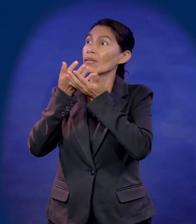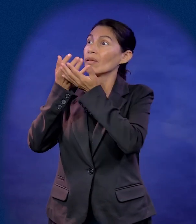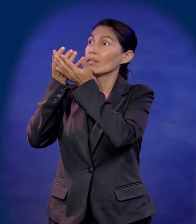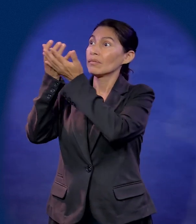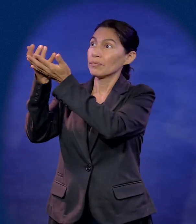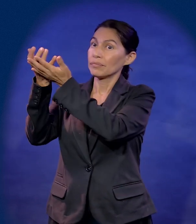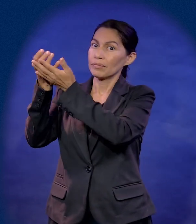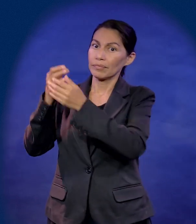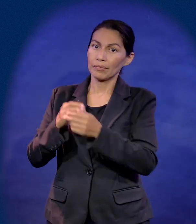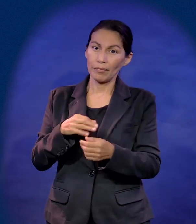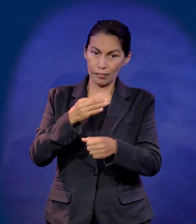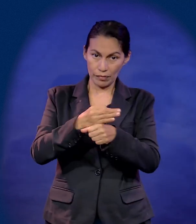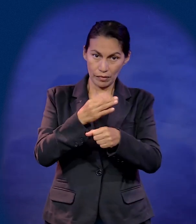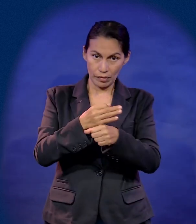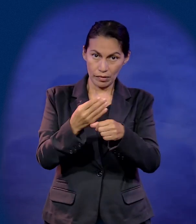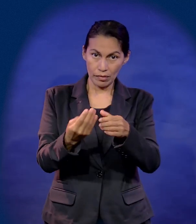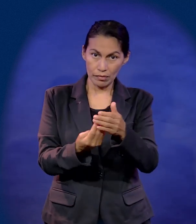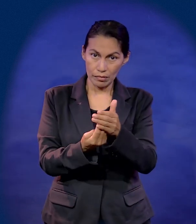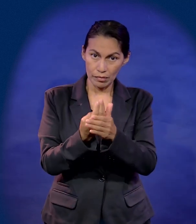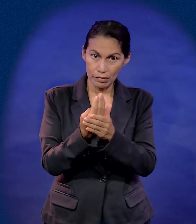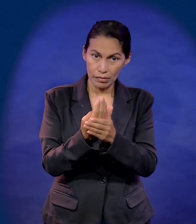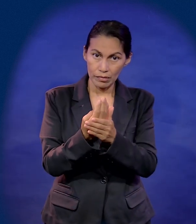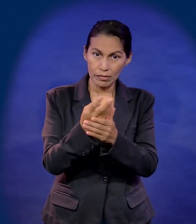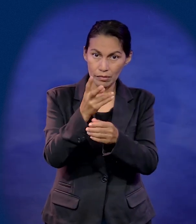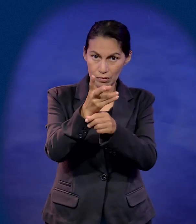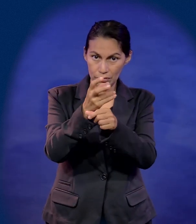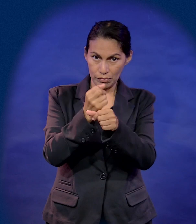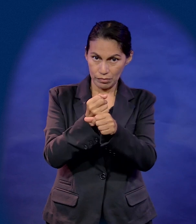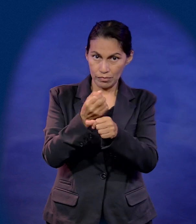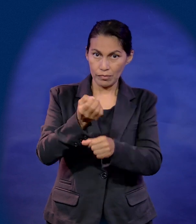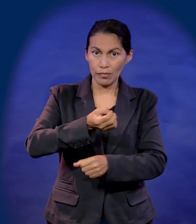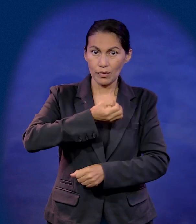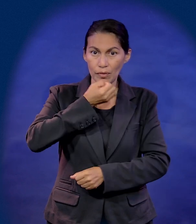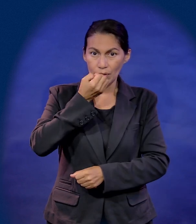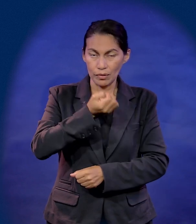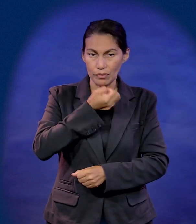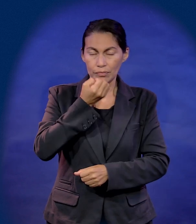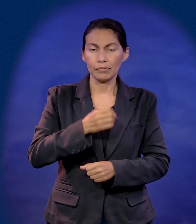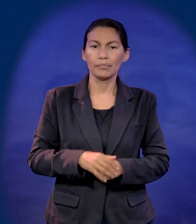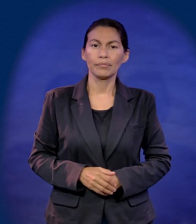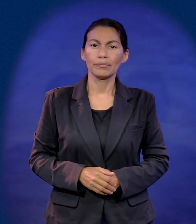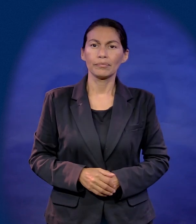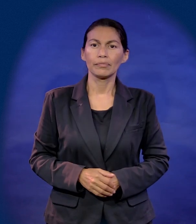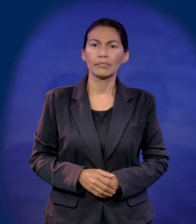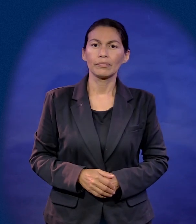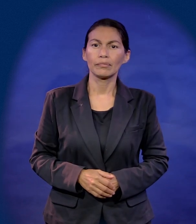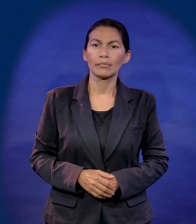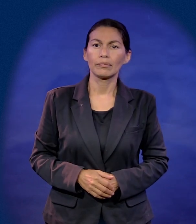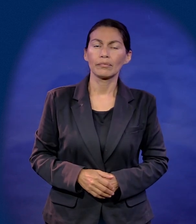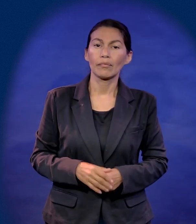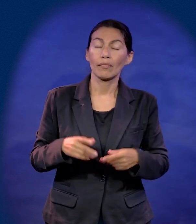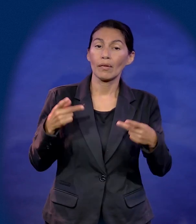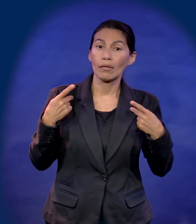Entrega tu corazón a Jesús. Esta mañana me gustaría invitar para orar